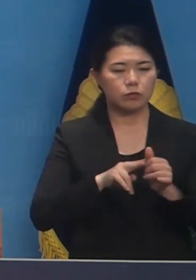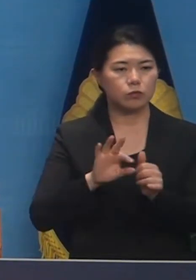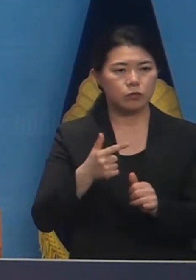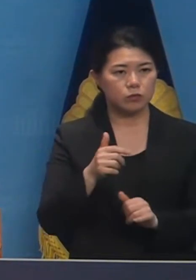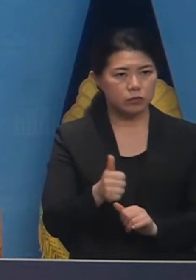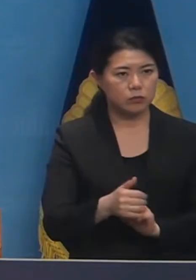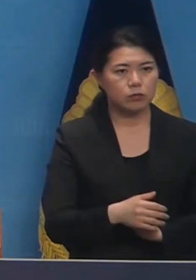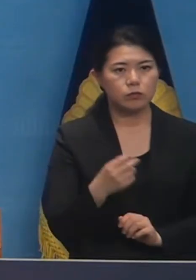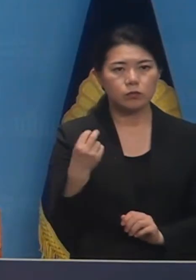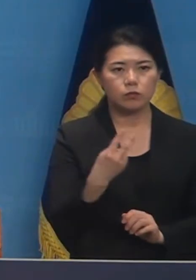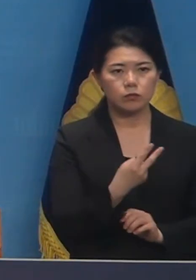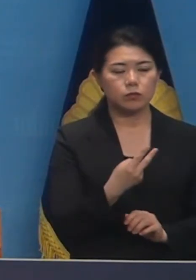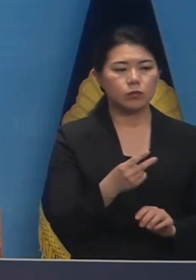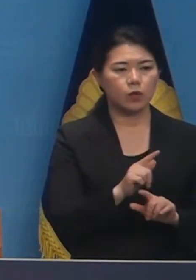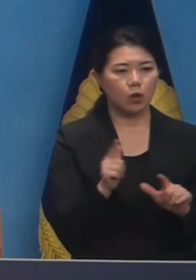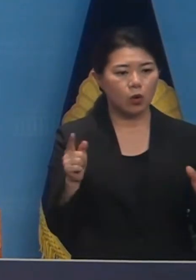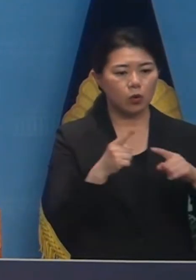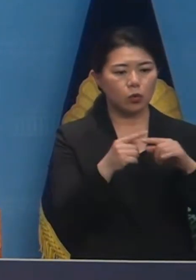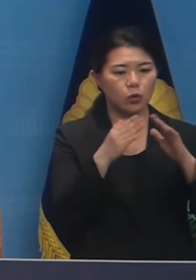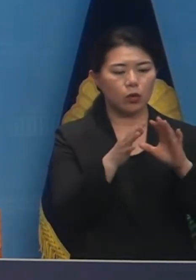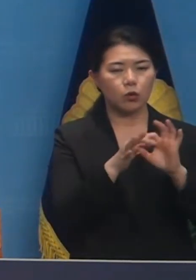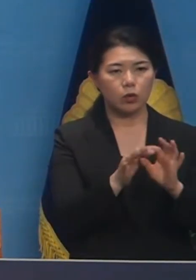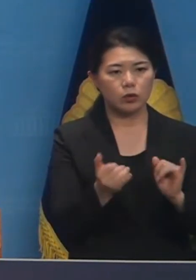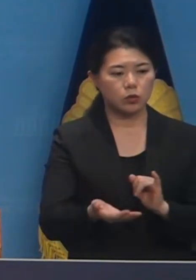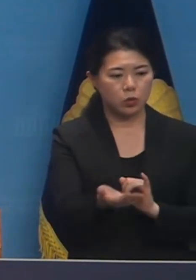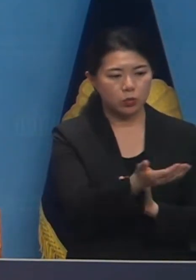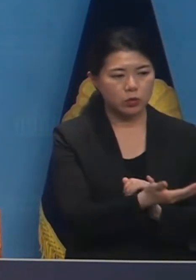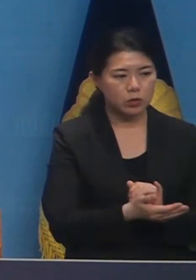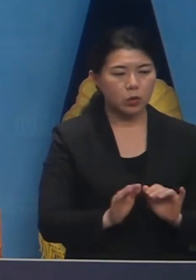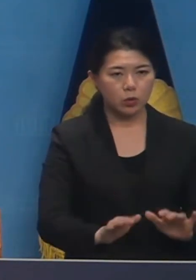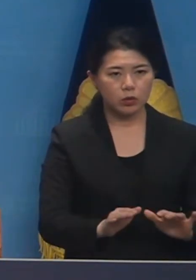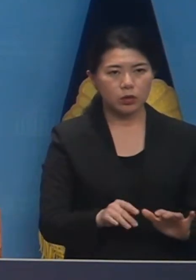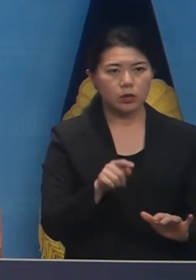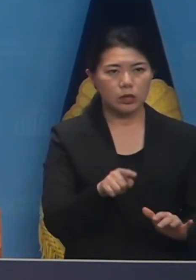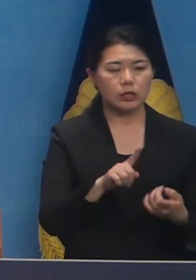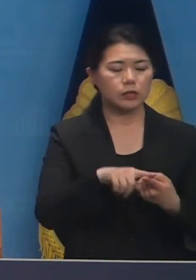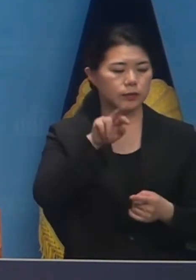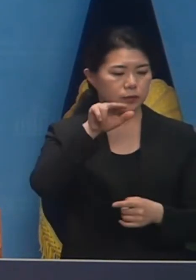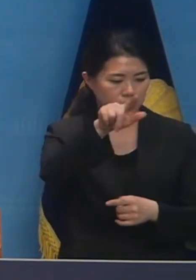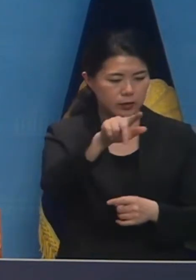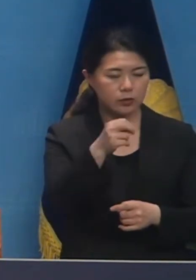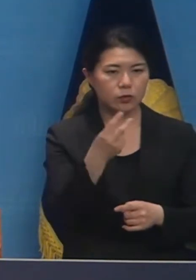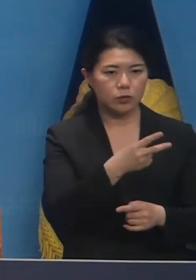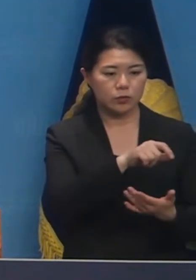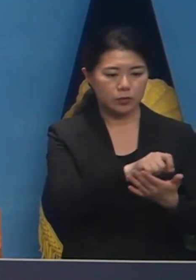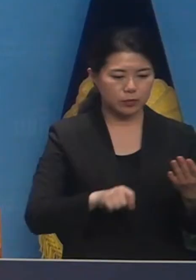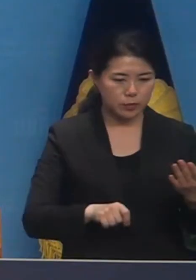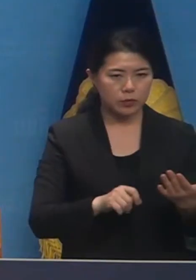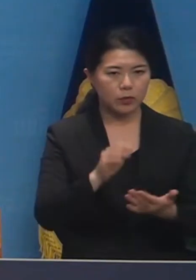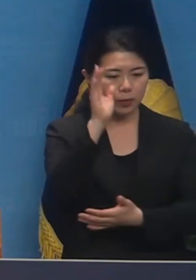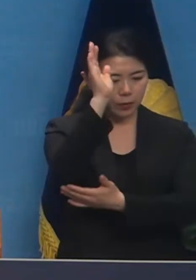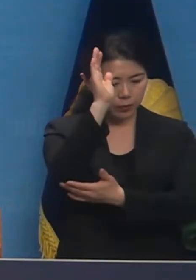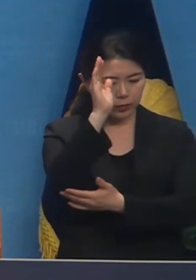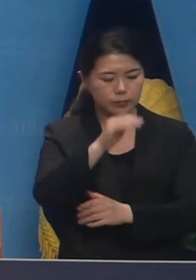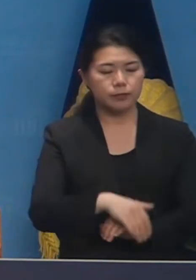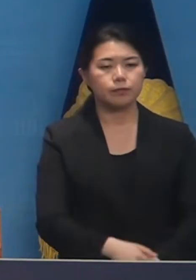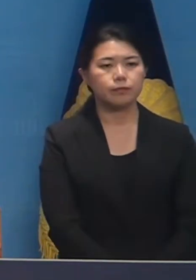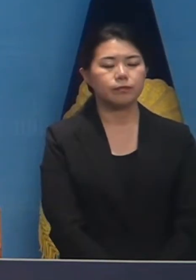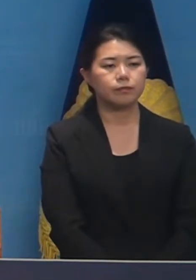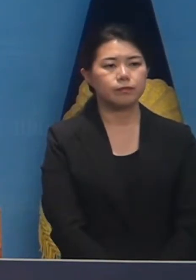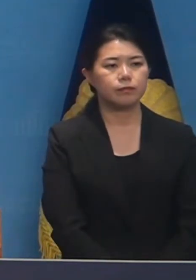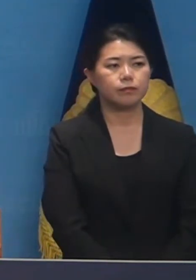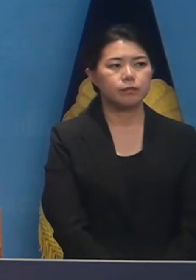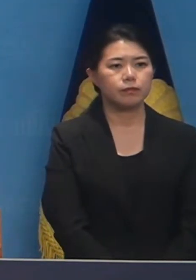국정원장님께서 비롯한 여러 교회 관계자 여러분들께서 오늘 이 부분을 지적하고 성명서를 발표하도록